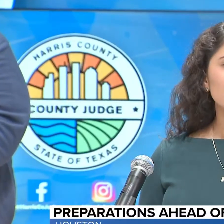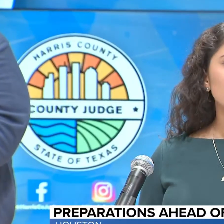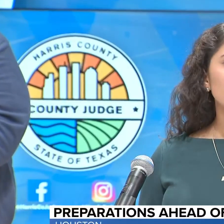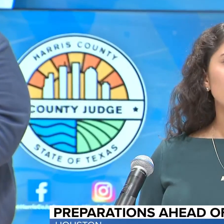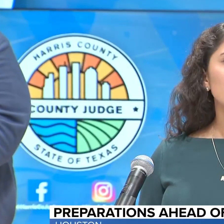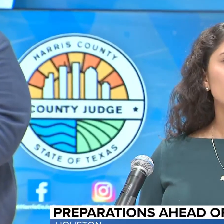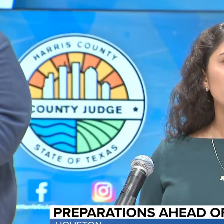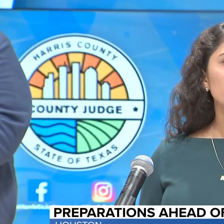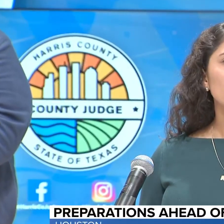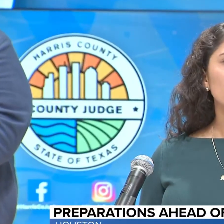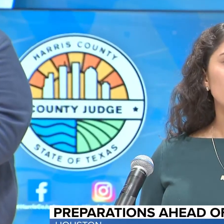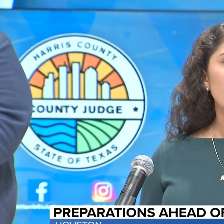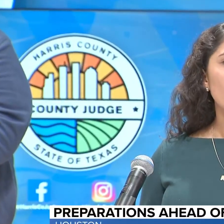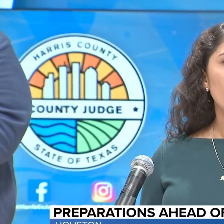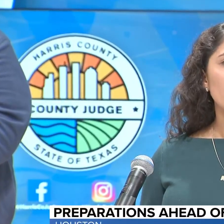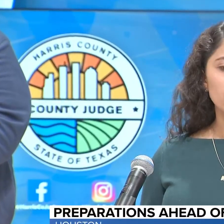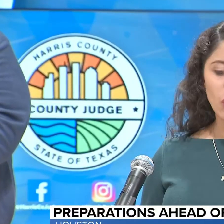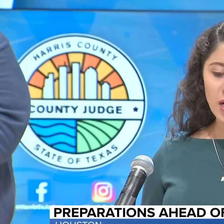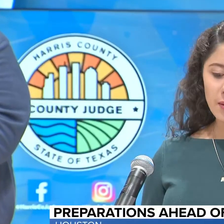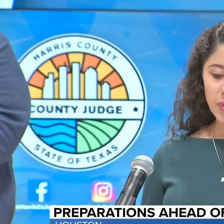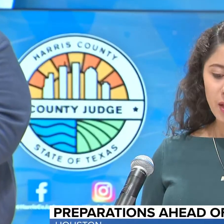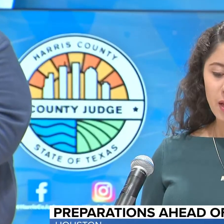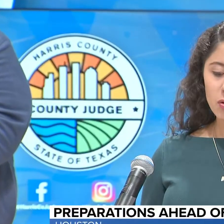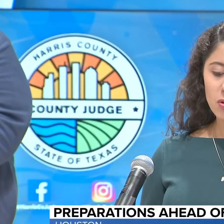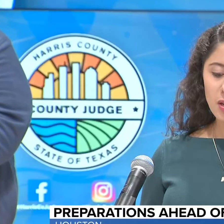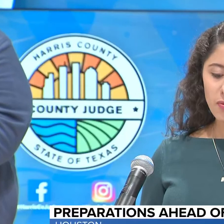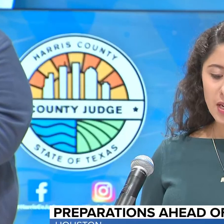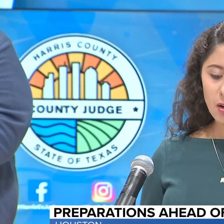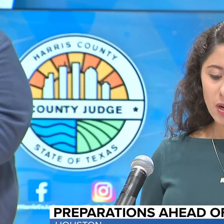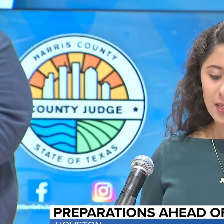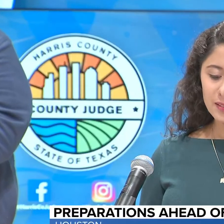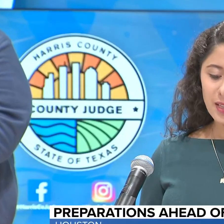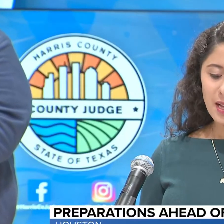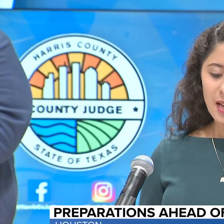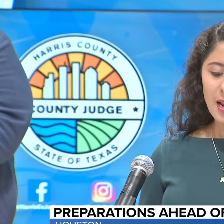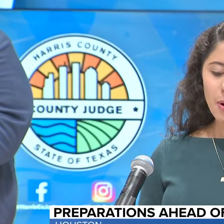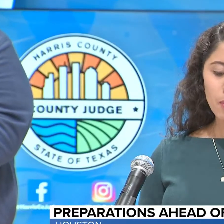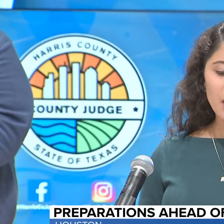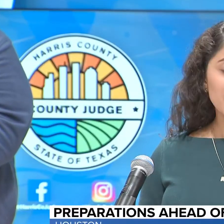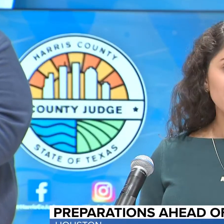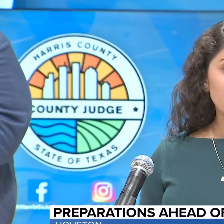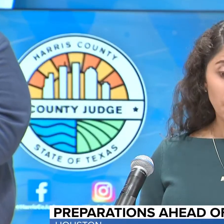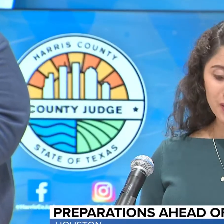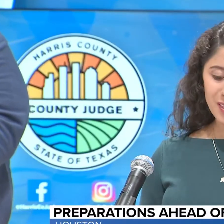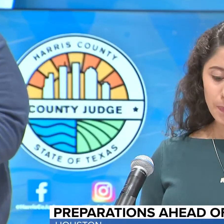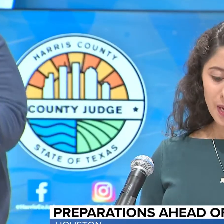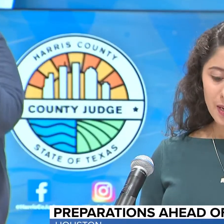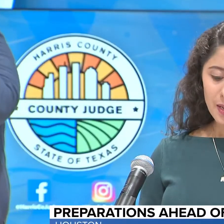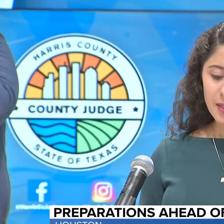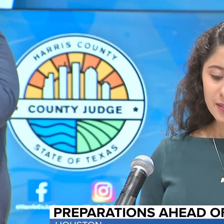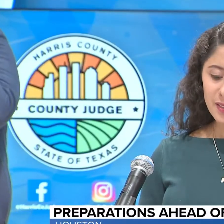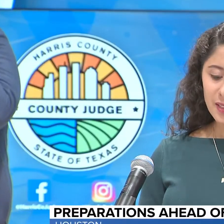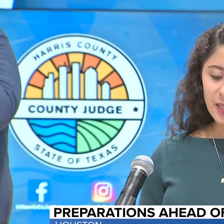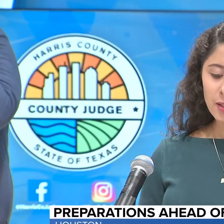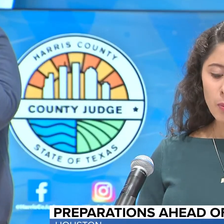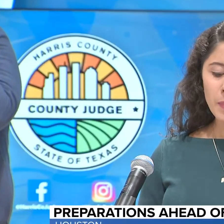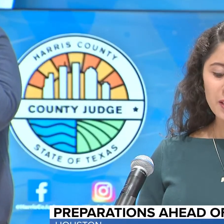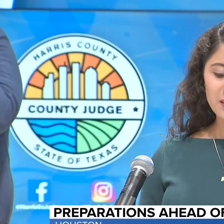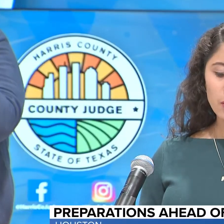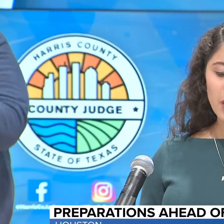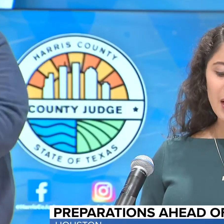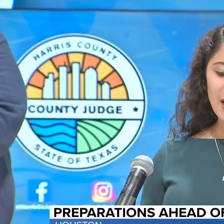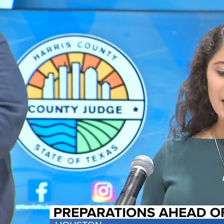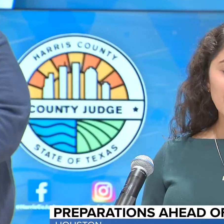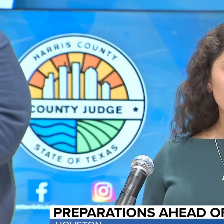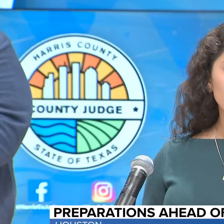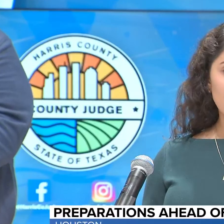tuberías y cierre el suministro de agua a su hogar. Eso significa localizar la válvula de cierre principal y cerrarla. Normalmente